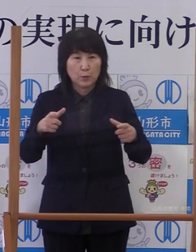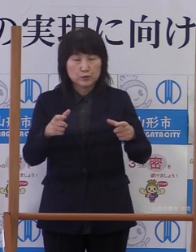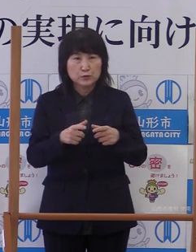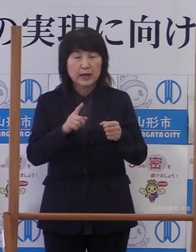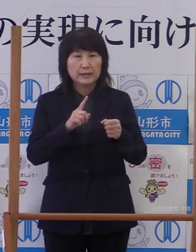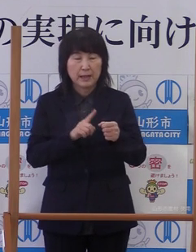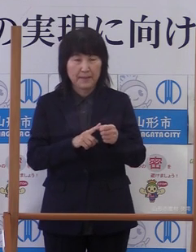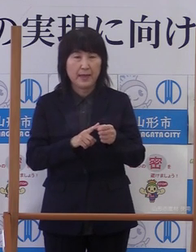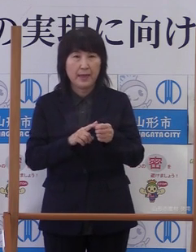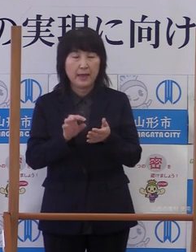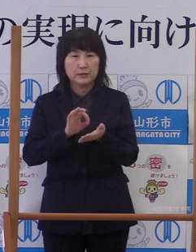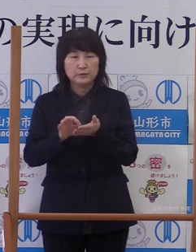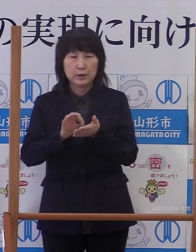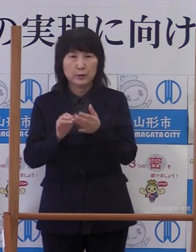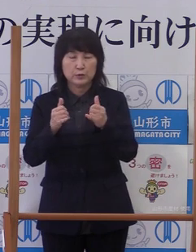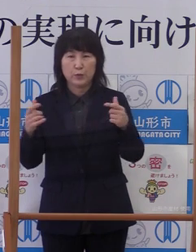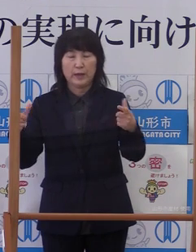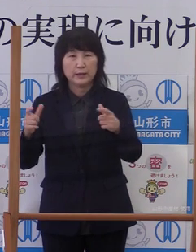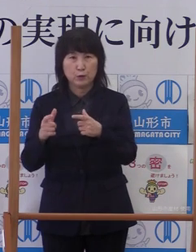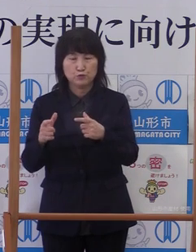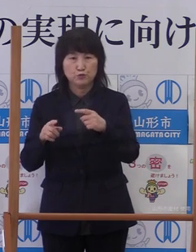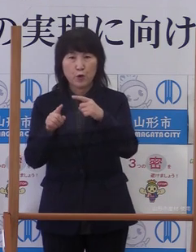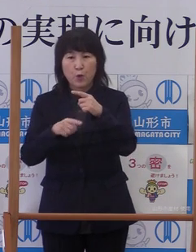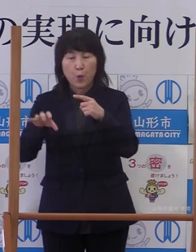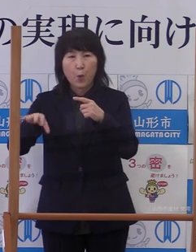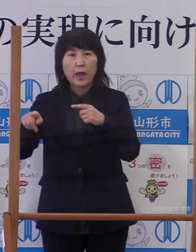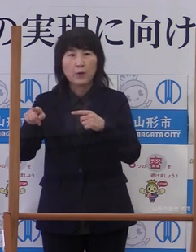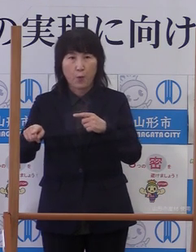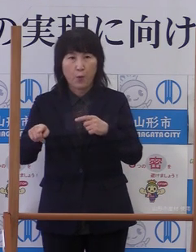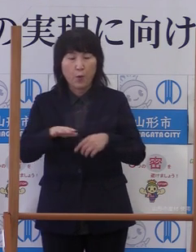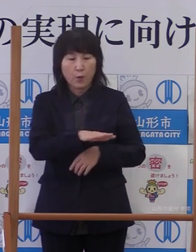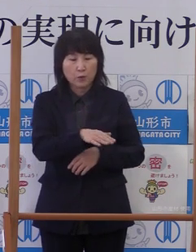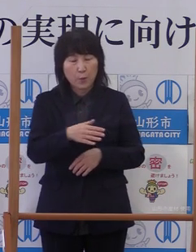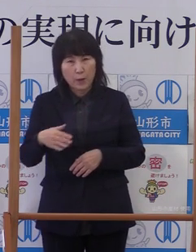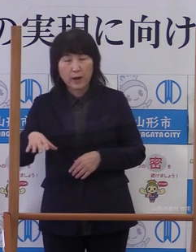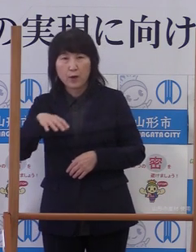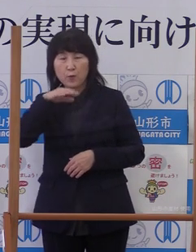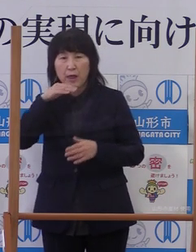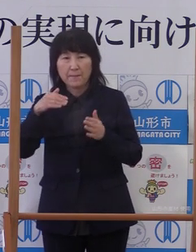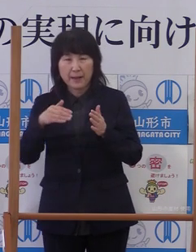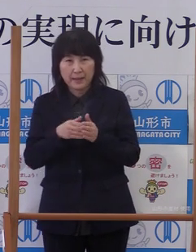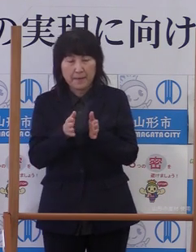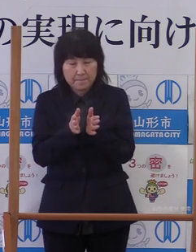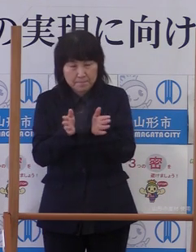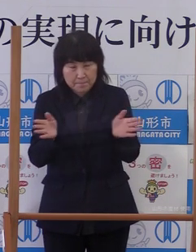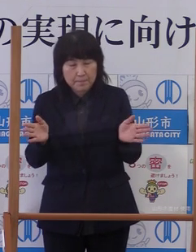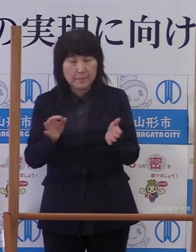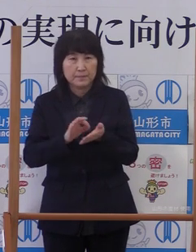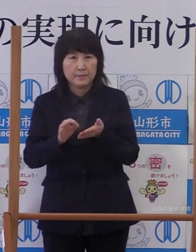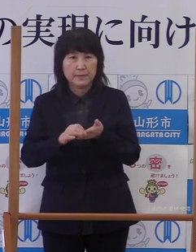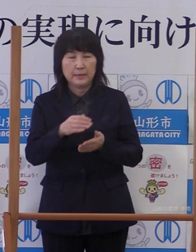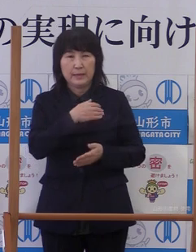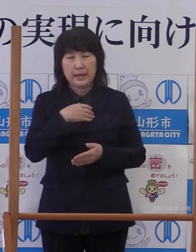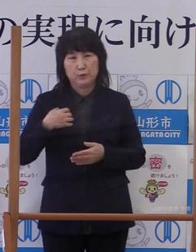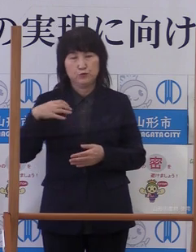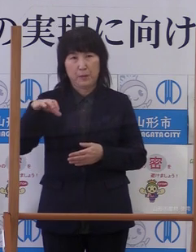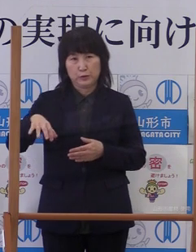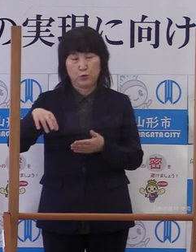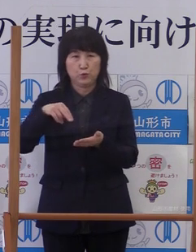が減少している児童遊園、子どもから高齢者まで幅広い年齢層が活用する広場とする